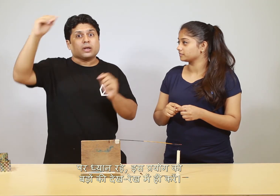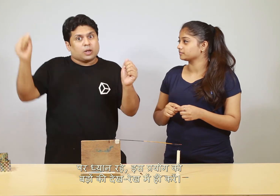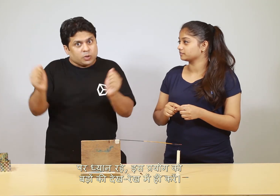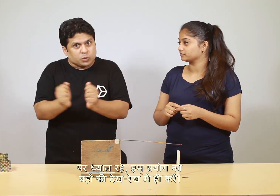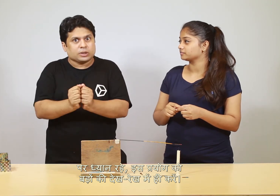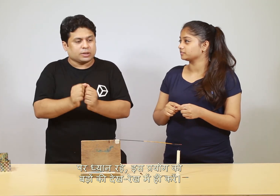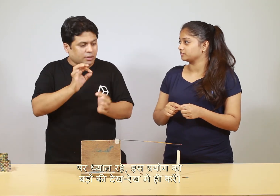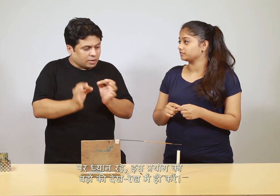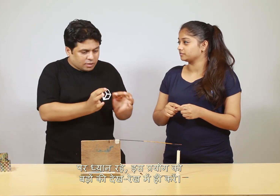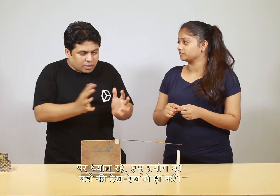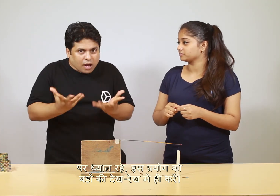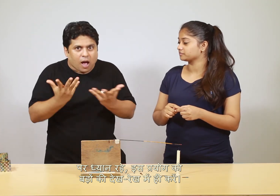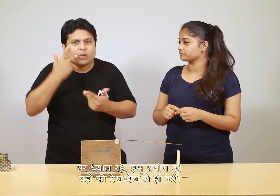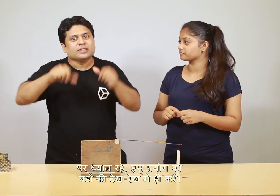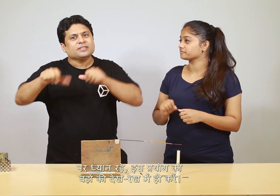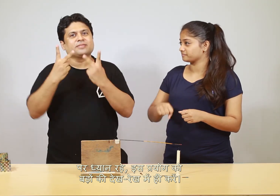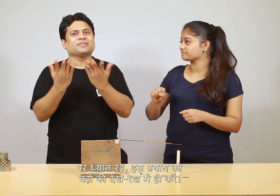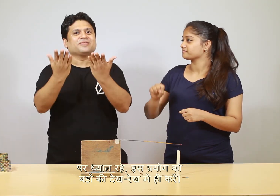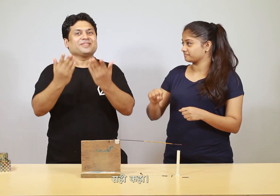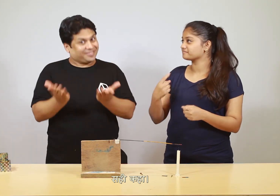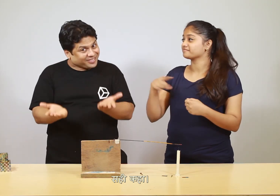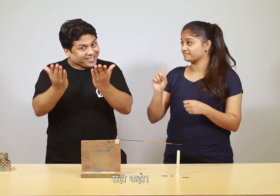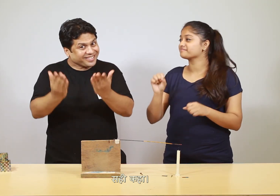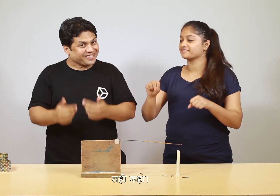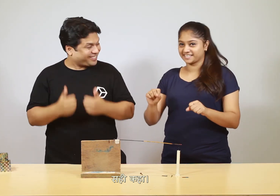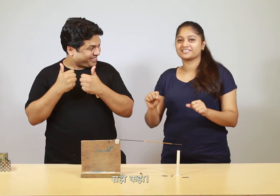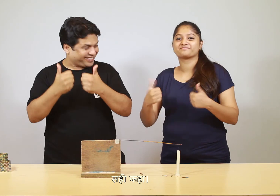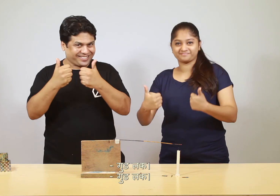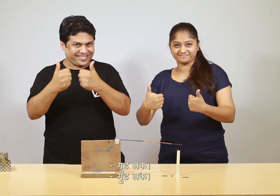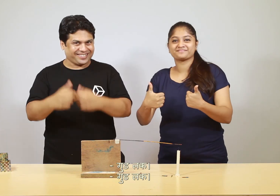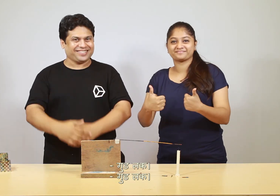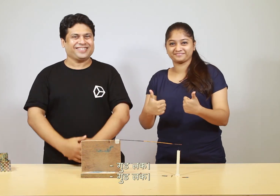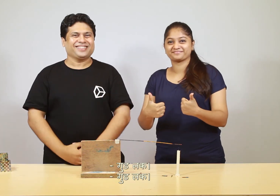बड़ों की देखरेख में ही करें। सही कहा। गुड लक।